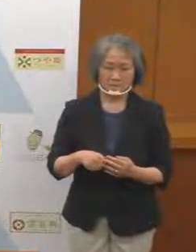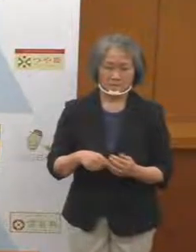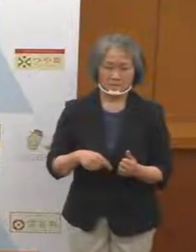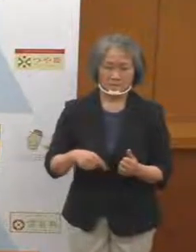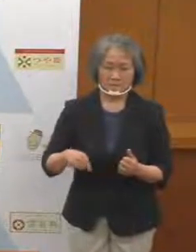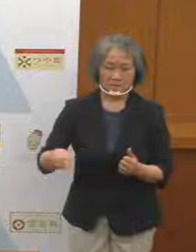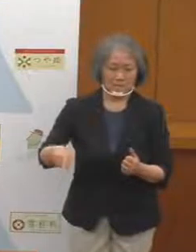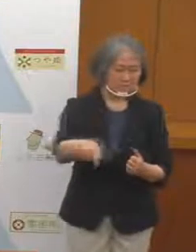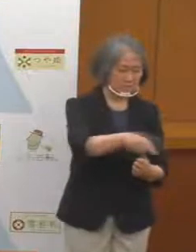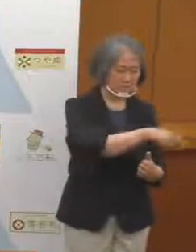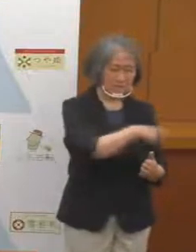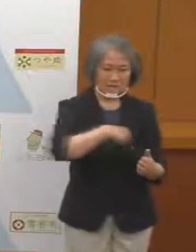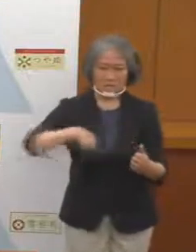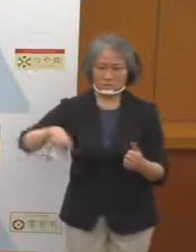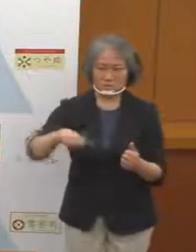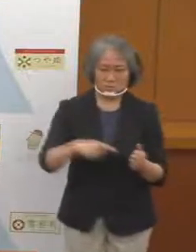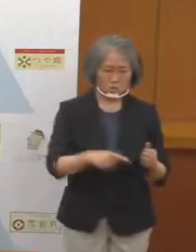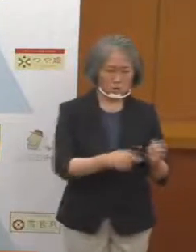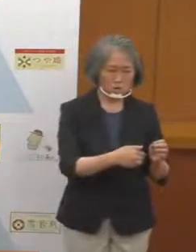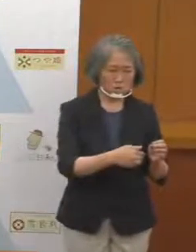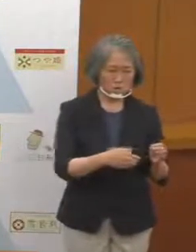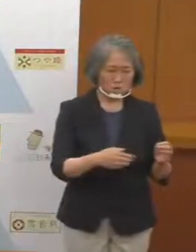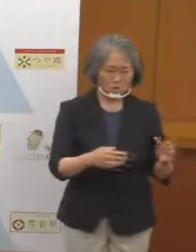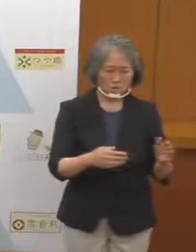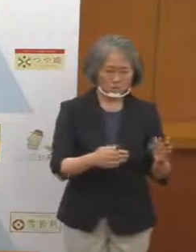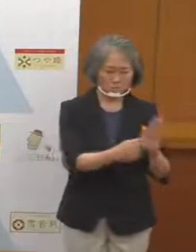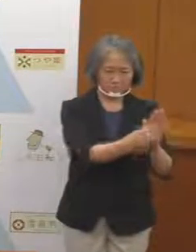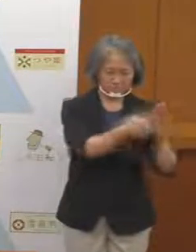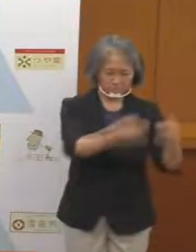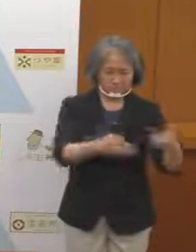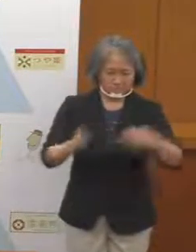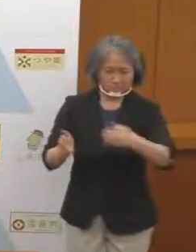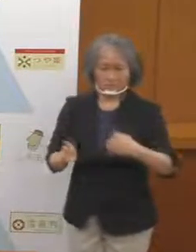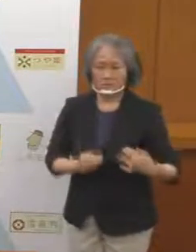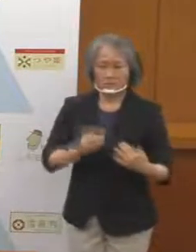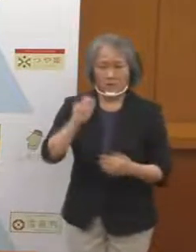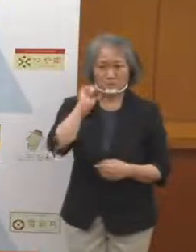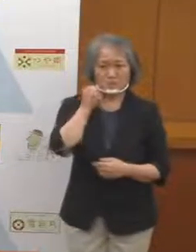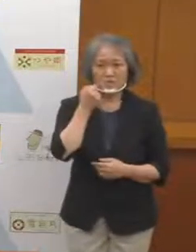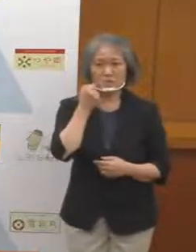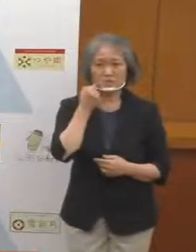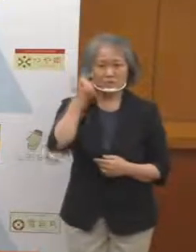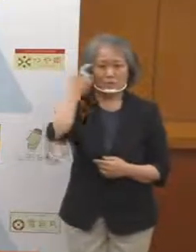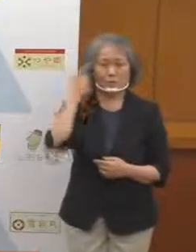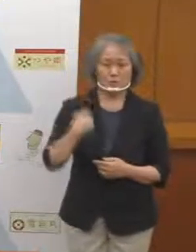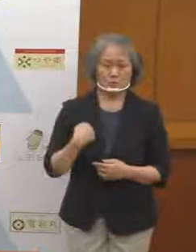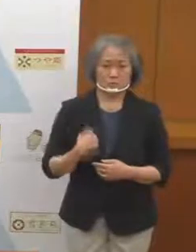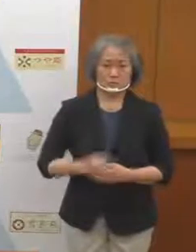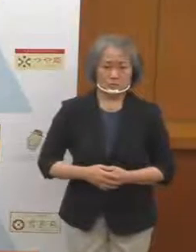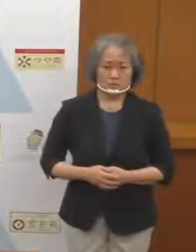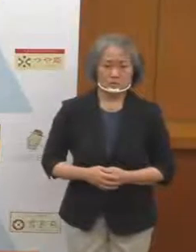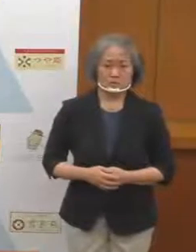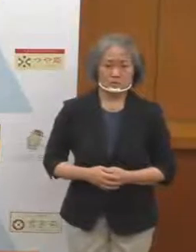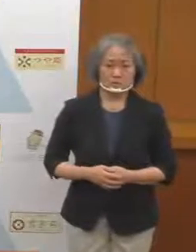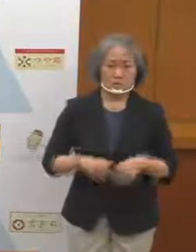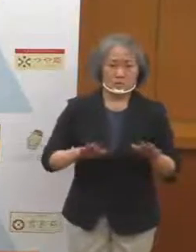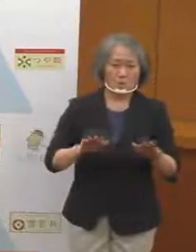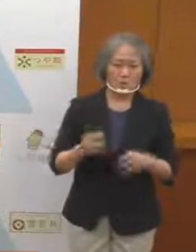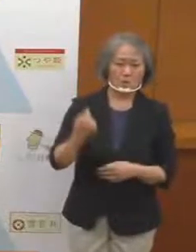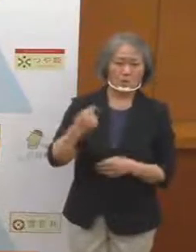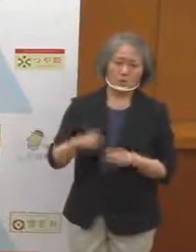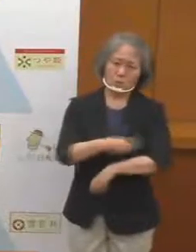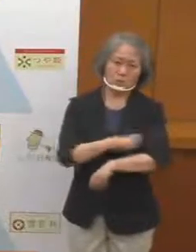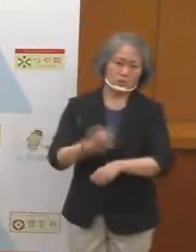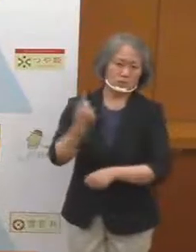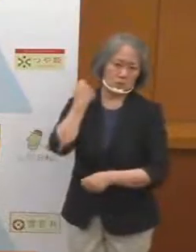制限するというようなことはそれはなかなか難しいと思いますですがやはり今回は背後からと